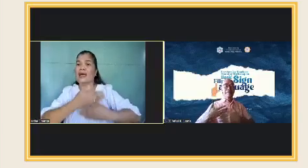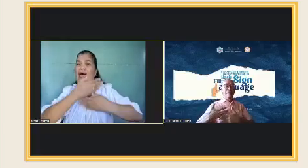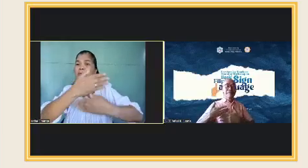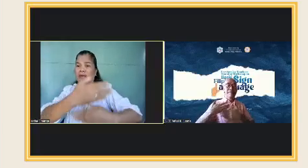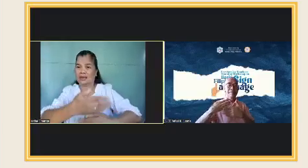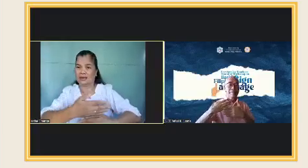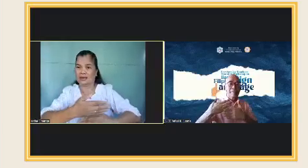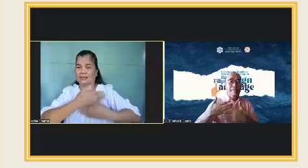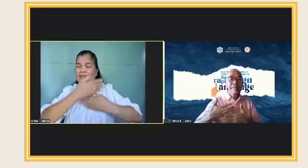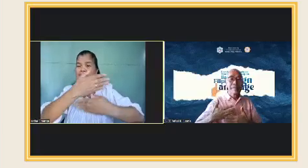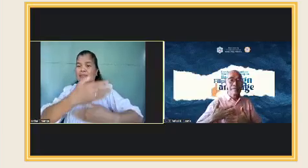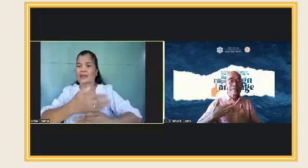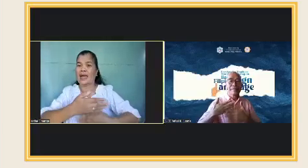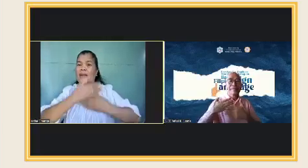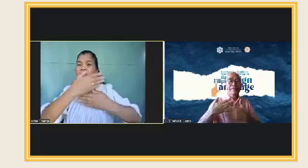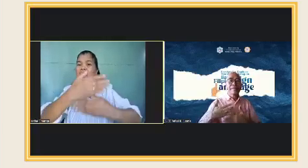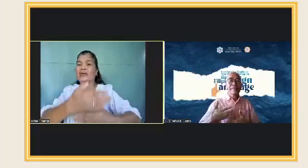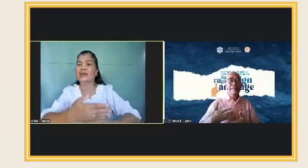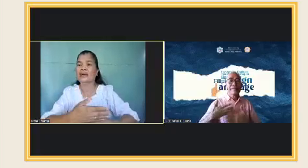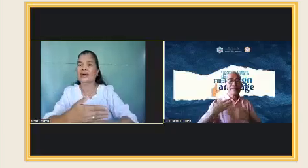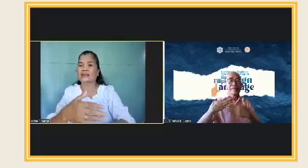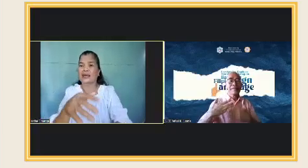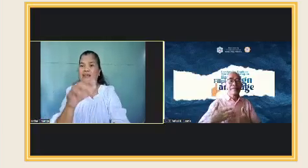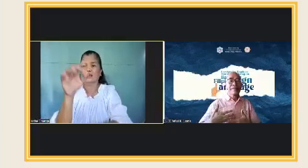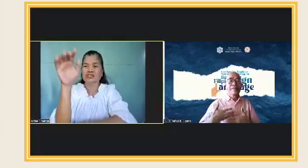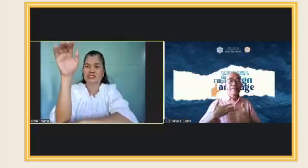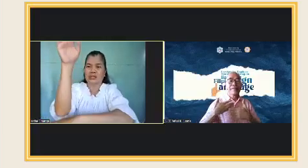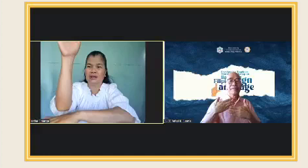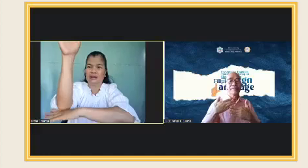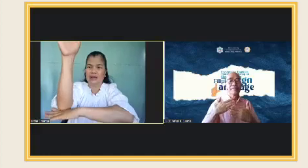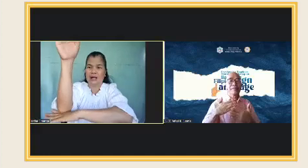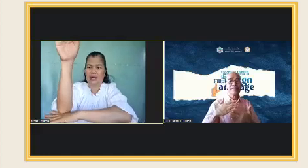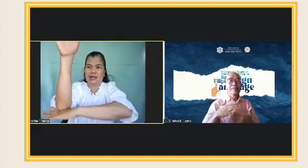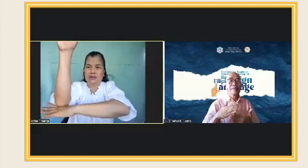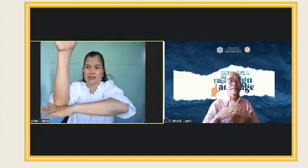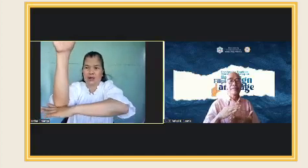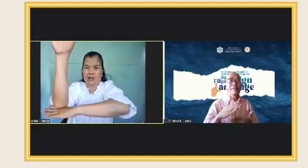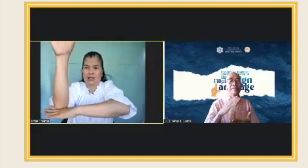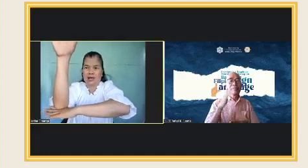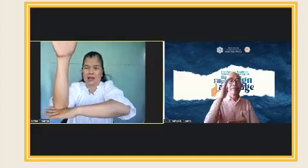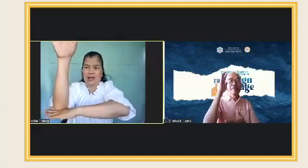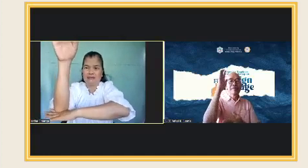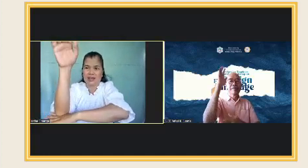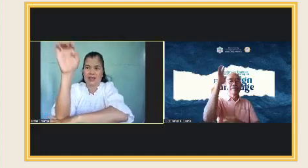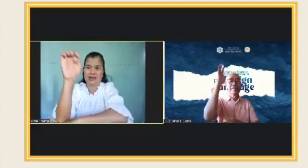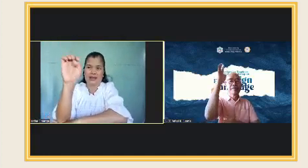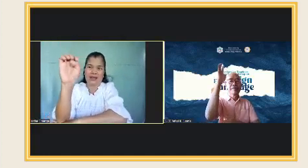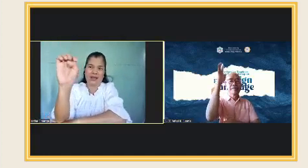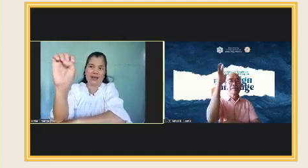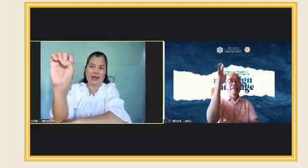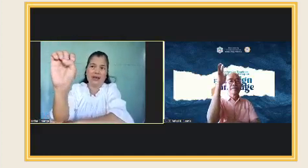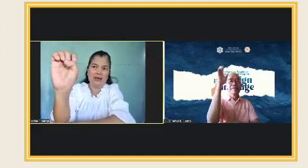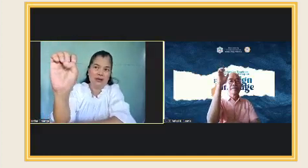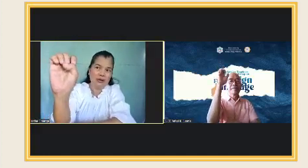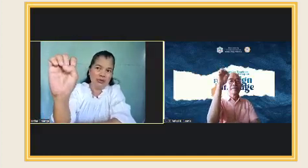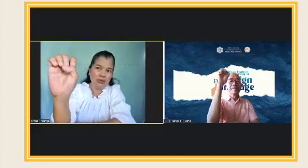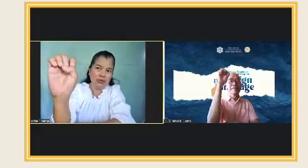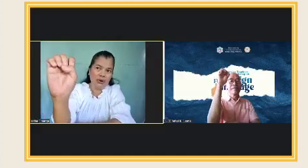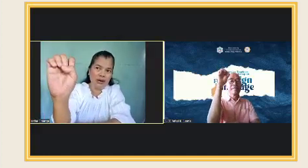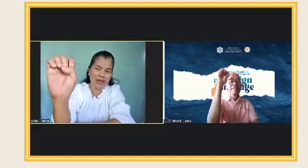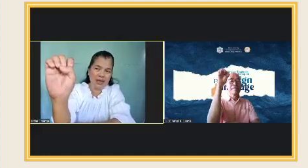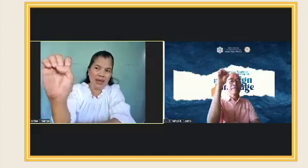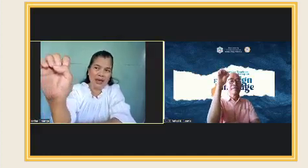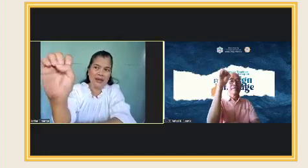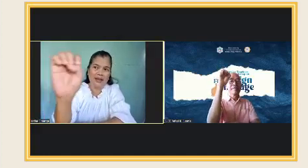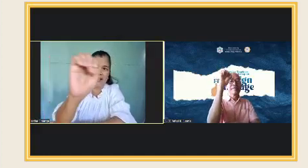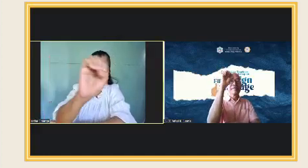Okay? Happy. Happy. Then Easter, nakaganyan yung left hand and then do